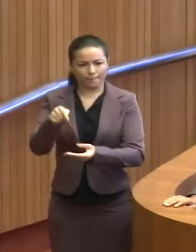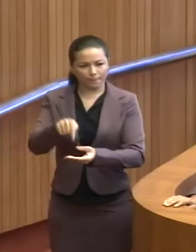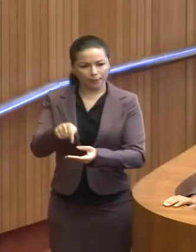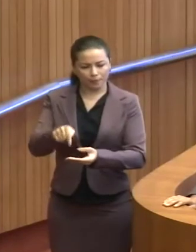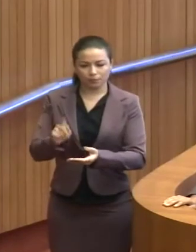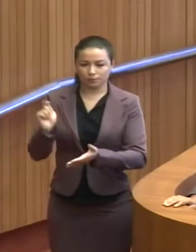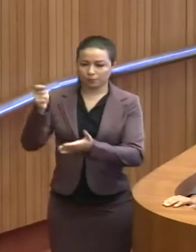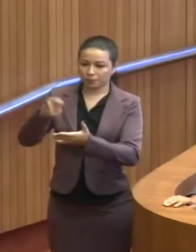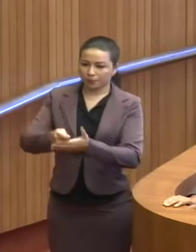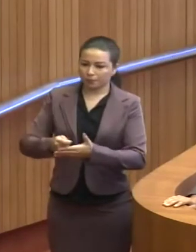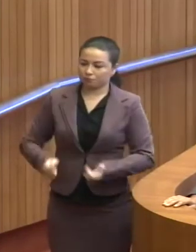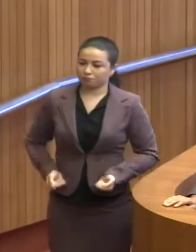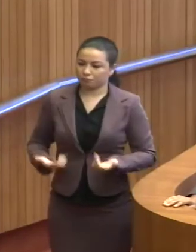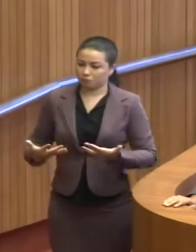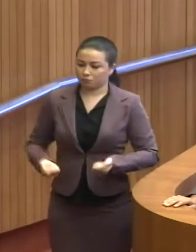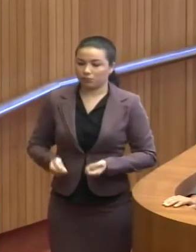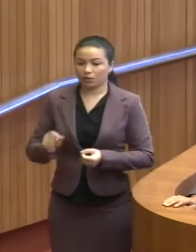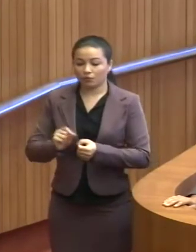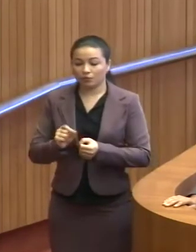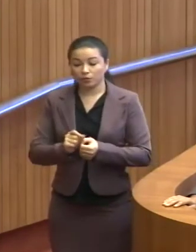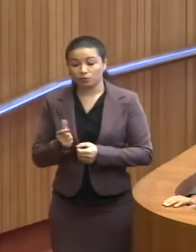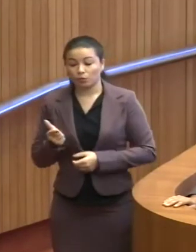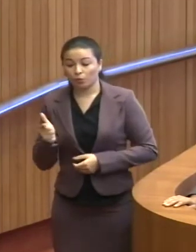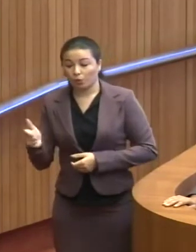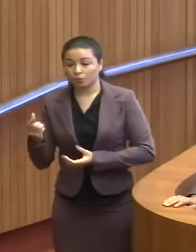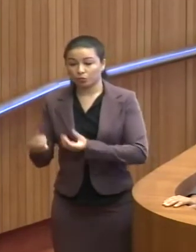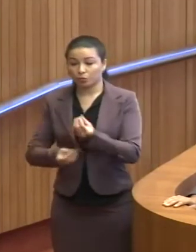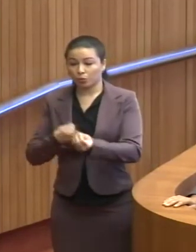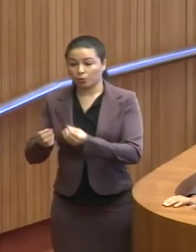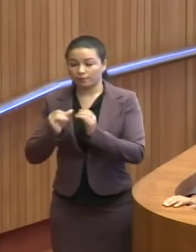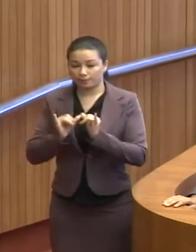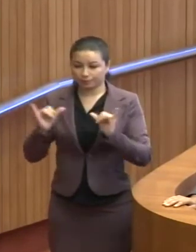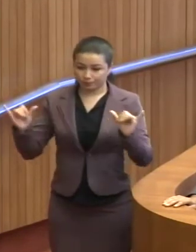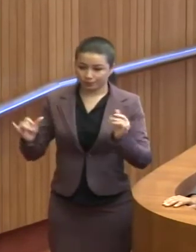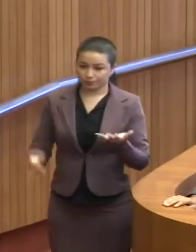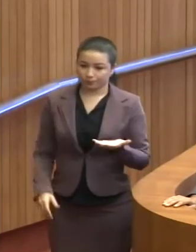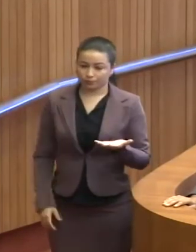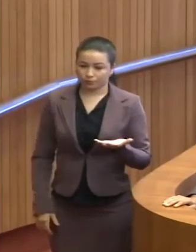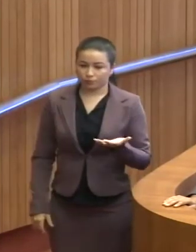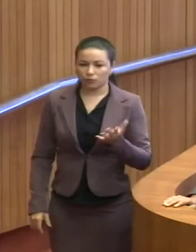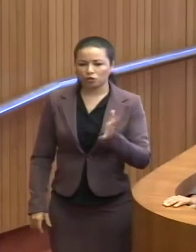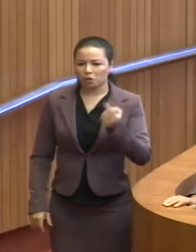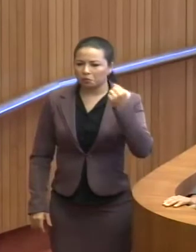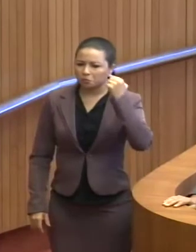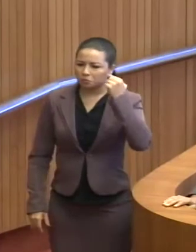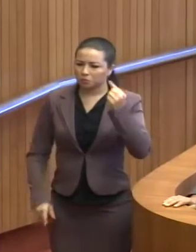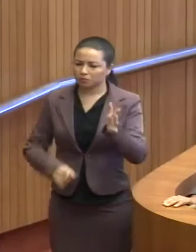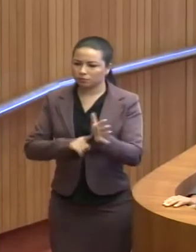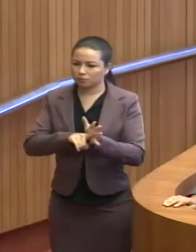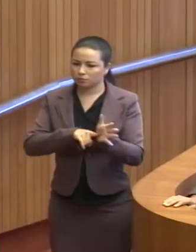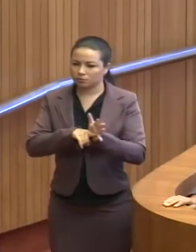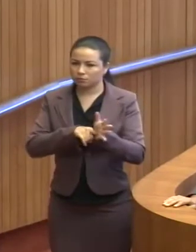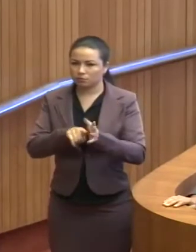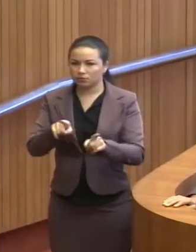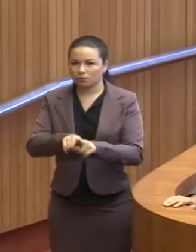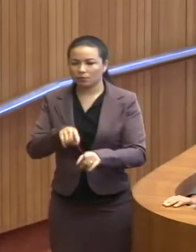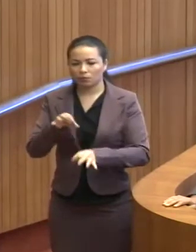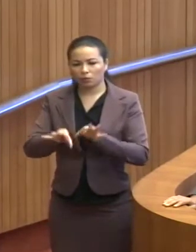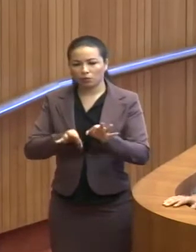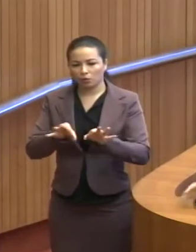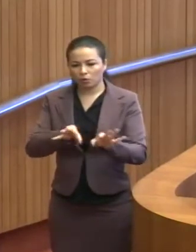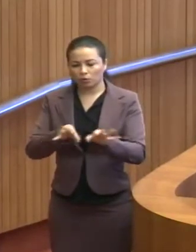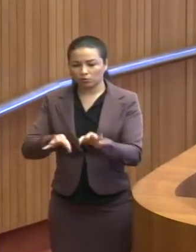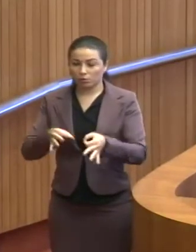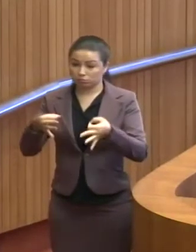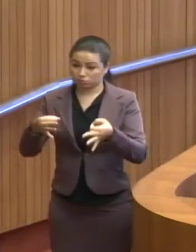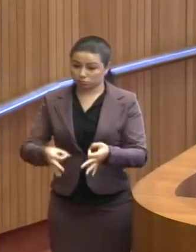de pagamento da despesa, lançou mão de outras fontes de informações, com vistas a verificar a regularidade da